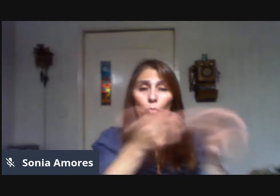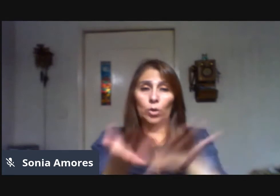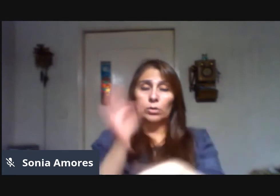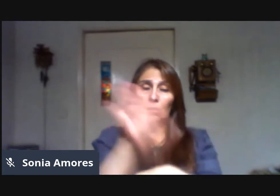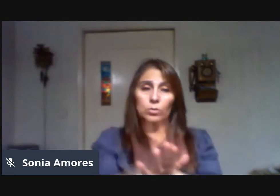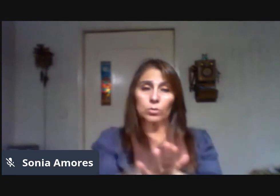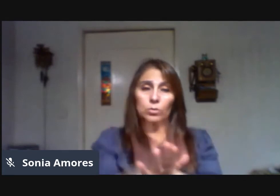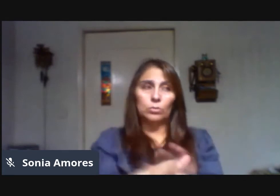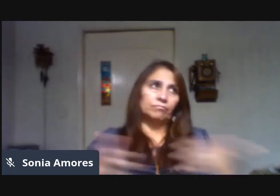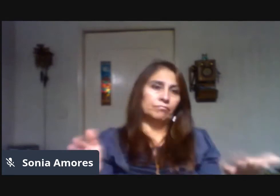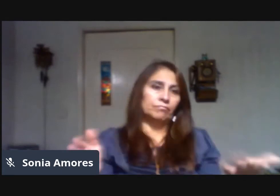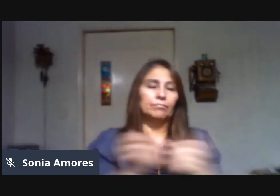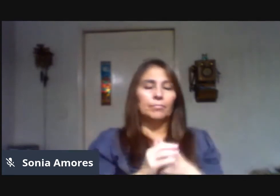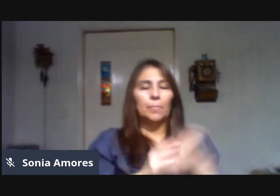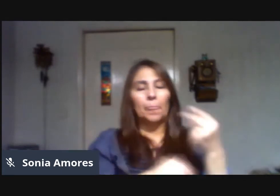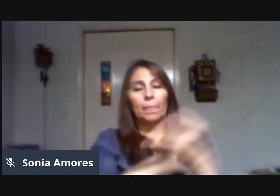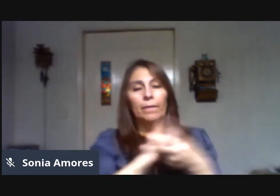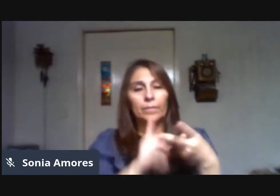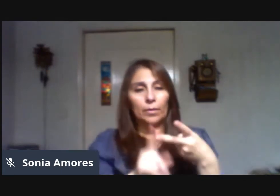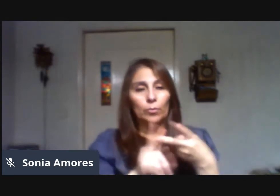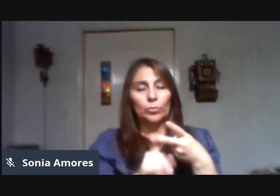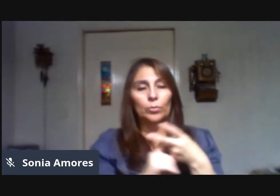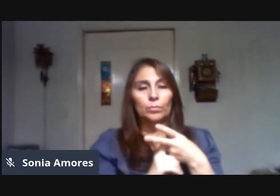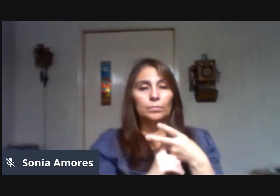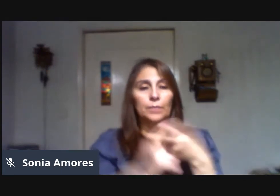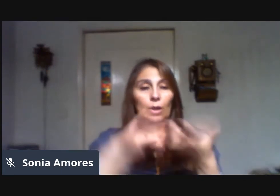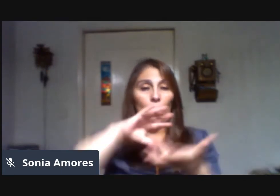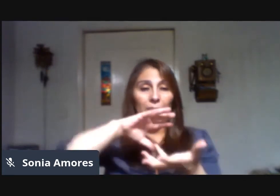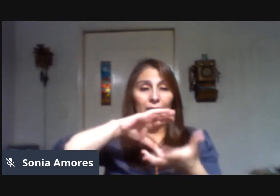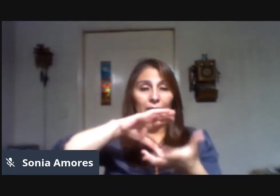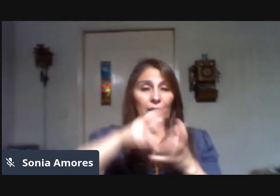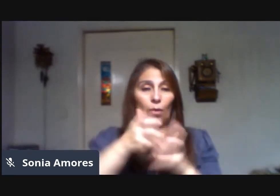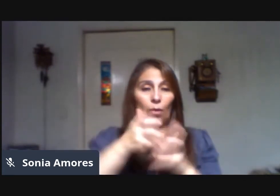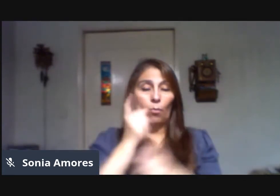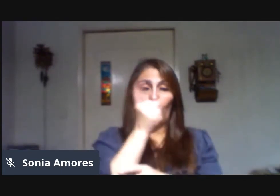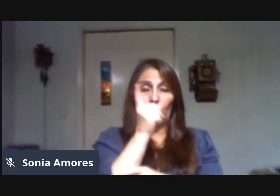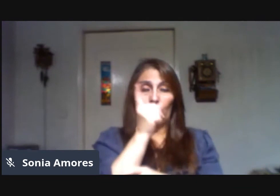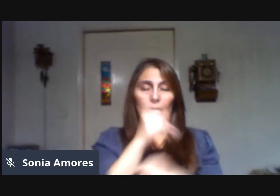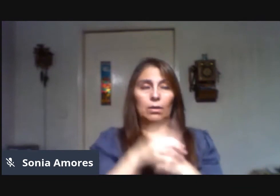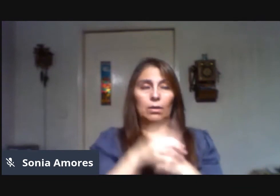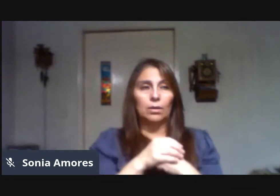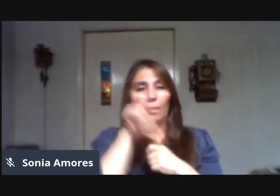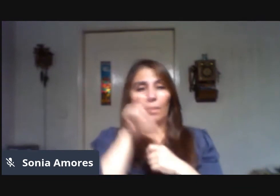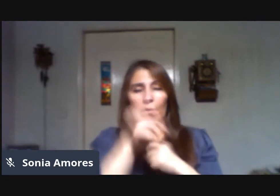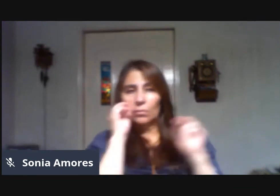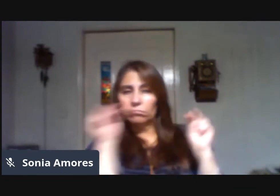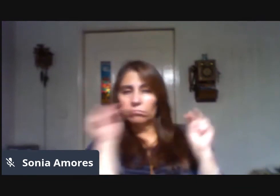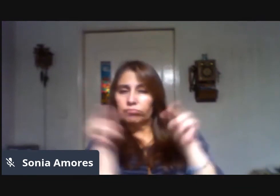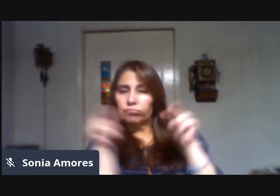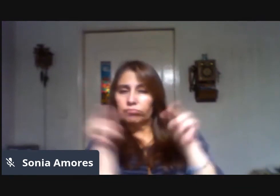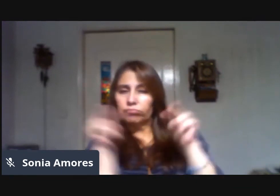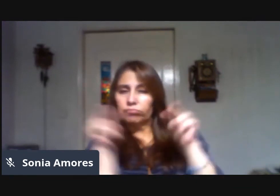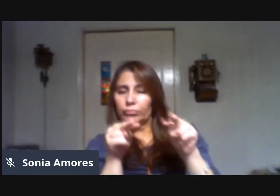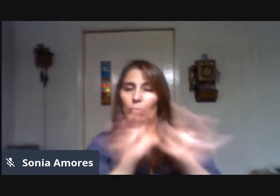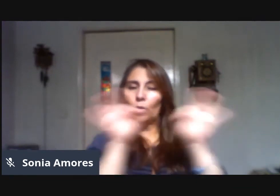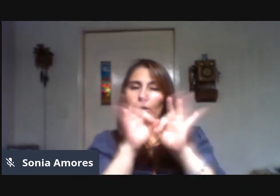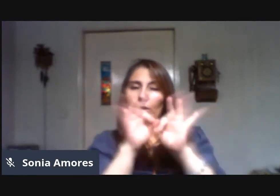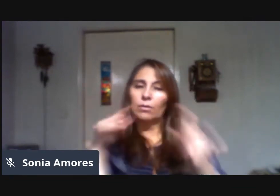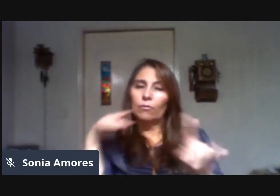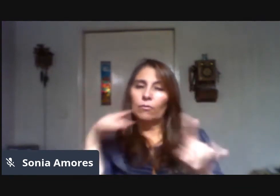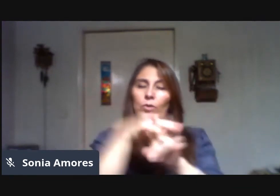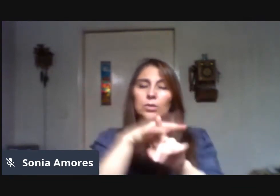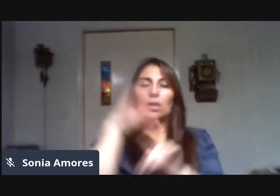segundo elemento dentro de ese panorama de la geopolítica, no hay que perder de vista el papel que representa Venezuela y Colombia. En